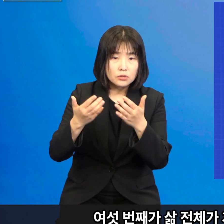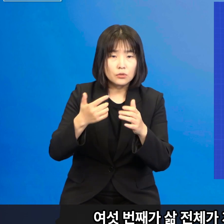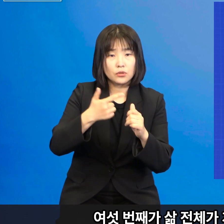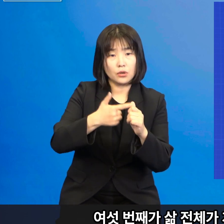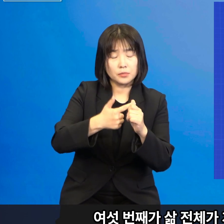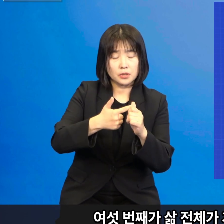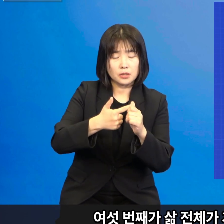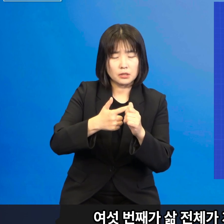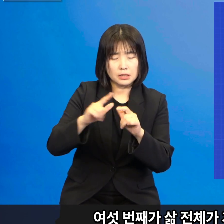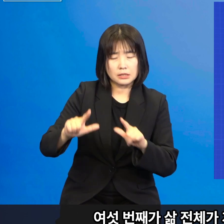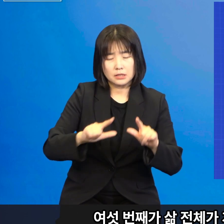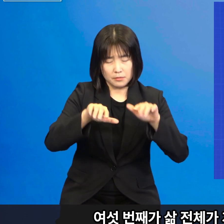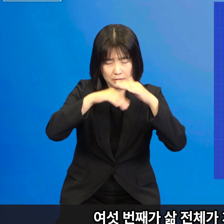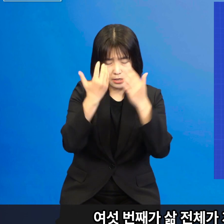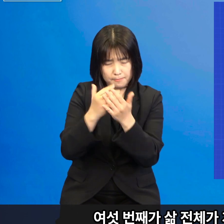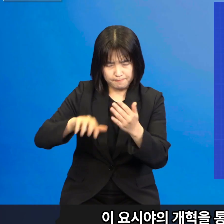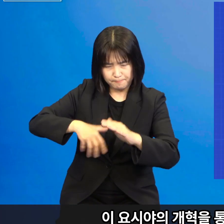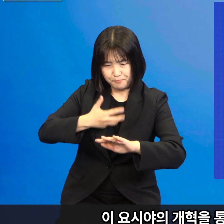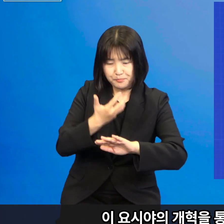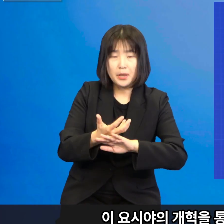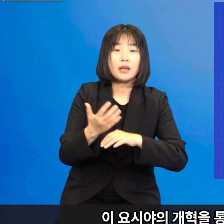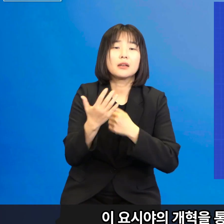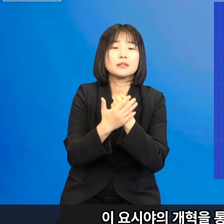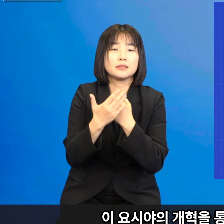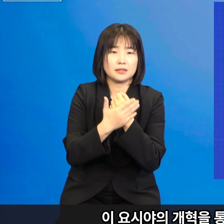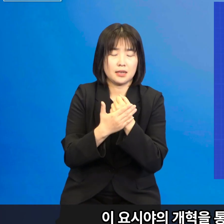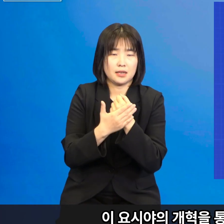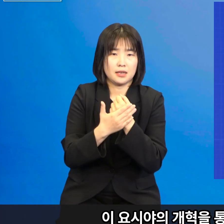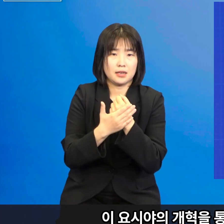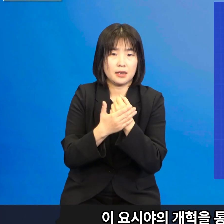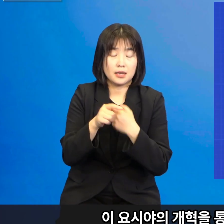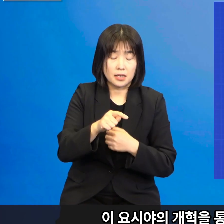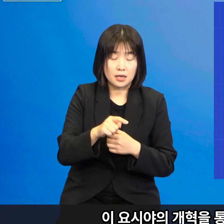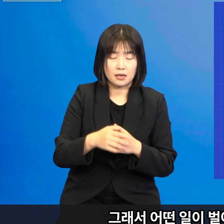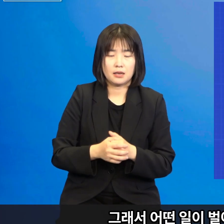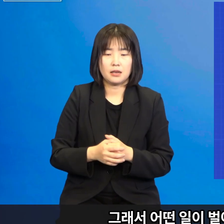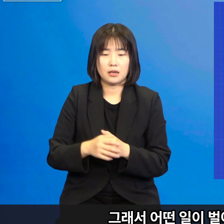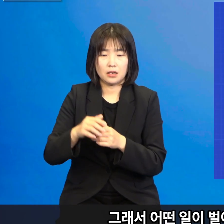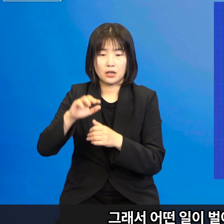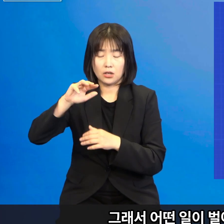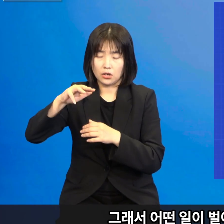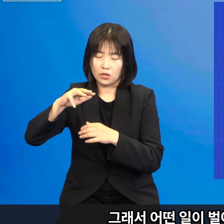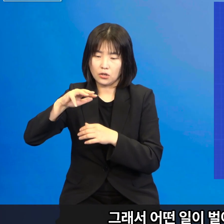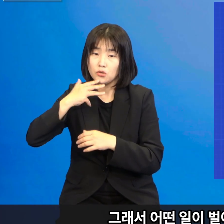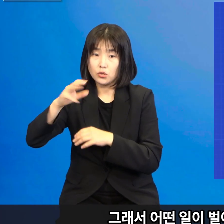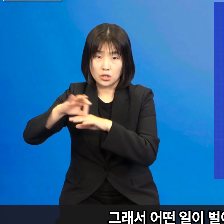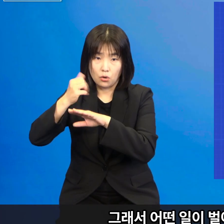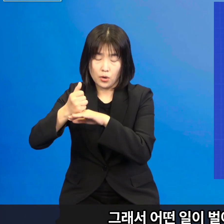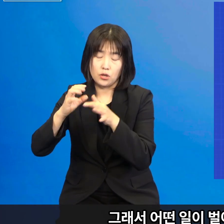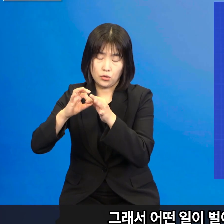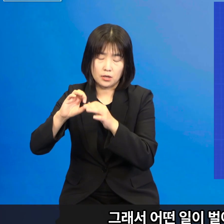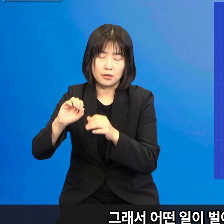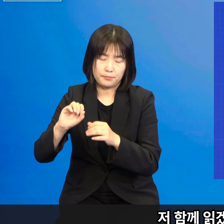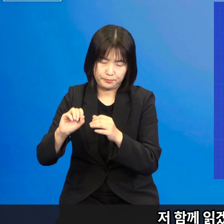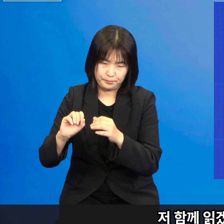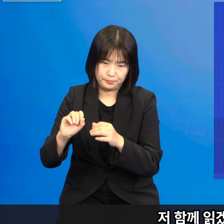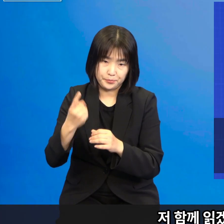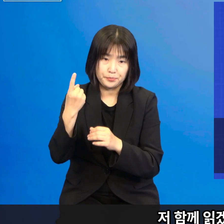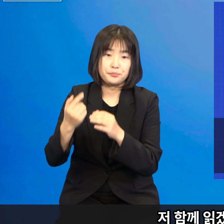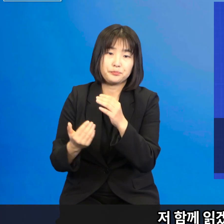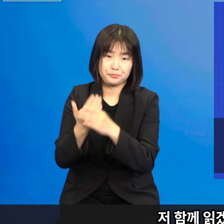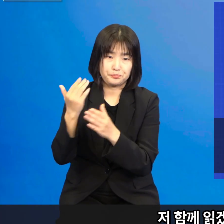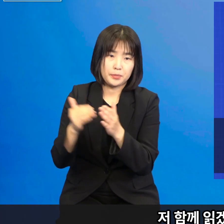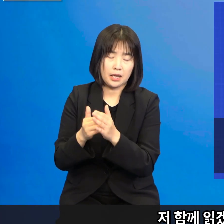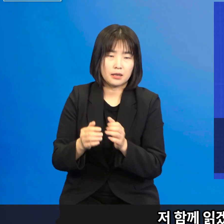전체가 개혁되어지는 그 은혜가 이 요시야의 개혁을 통해 일어나게 된 거예요. 그래서 어떤 일이 벌어졌느냐? 33절입니다. 자,